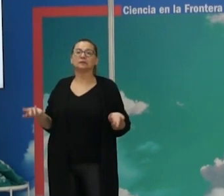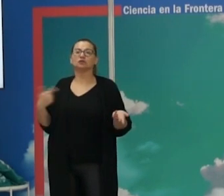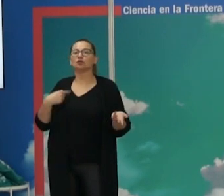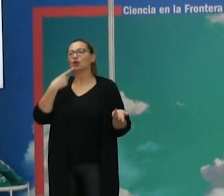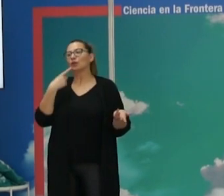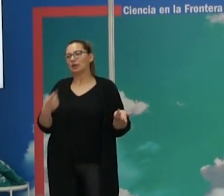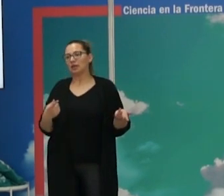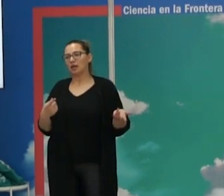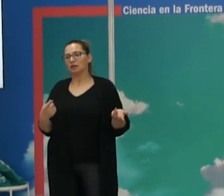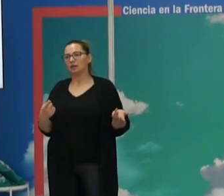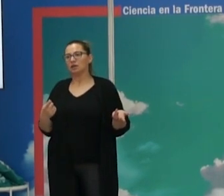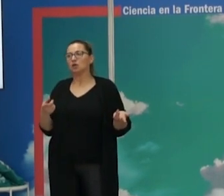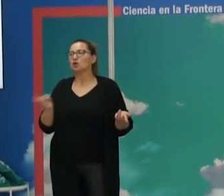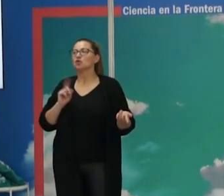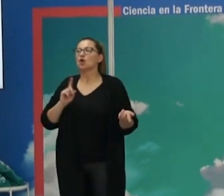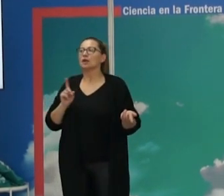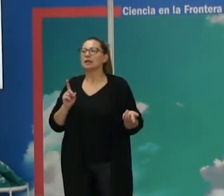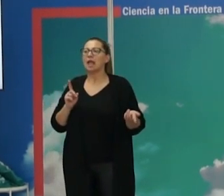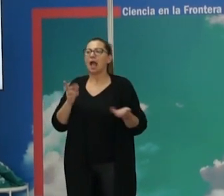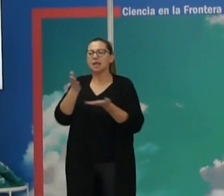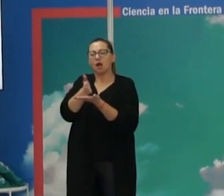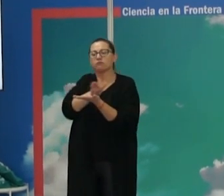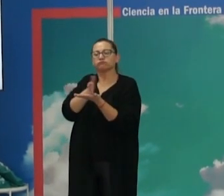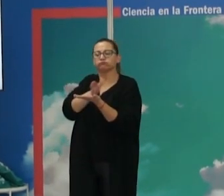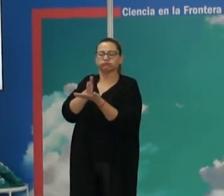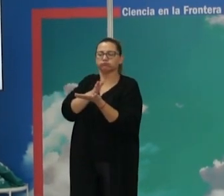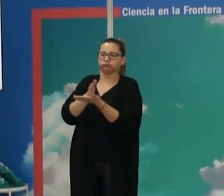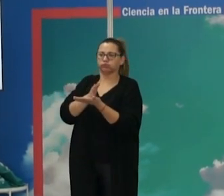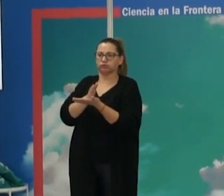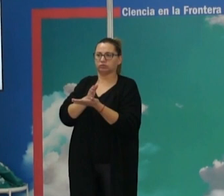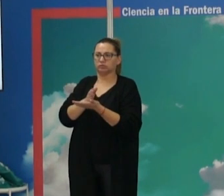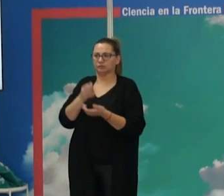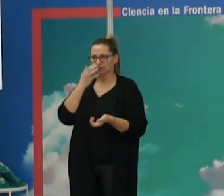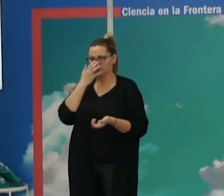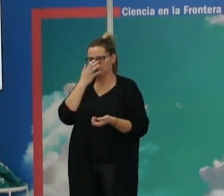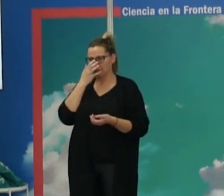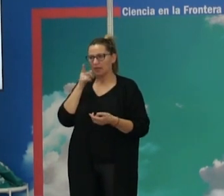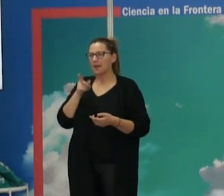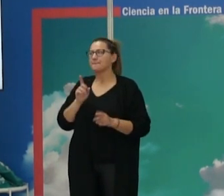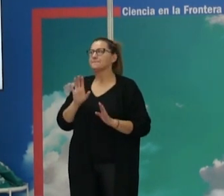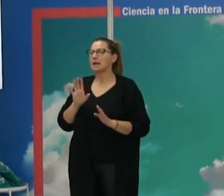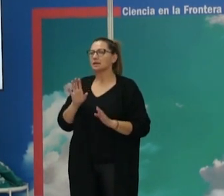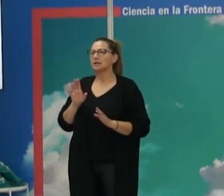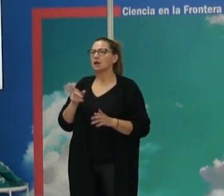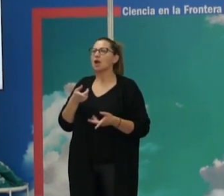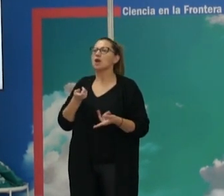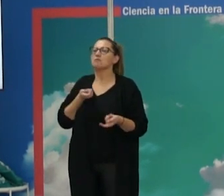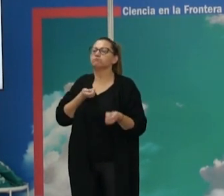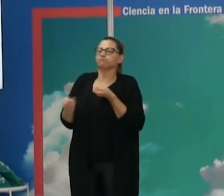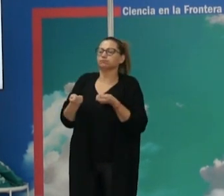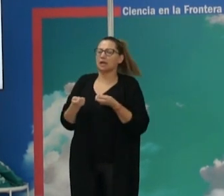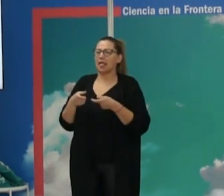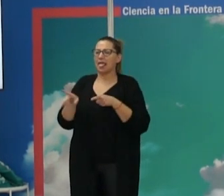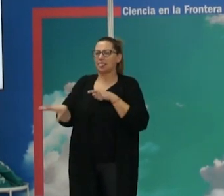diría que no es que haya arbitrariedad, no es que haya una arbitrariedad absoluta en la demarcación de estas fronteras, pero sí contingencia,